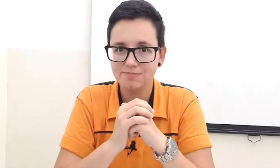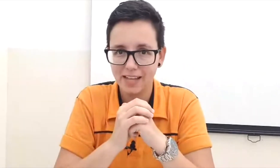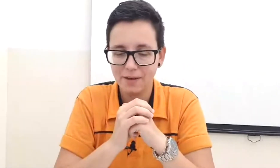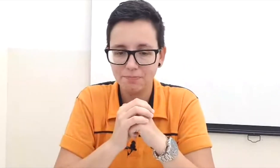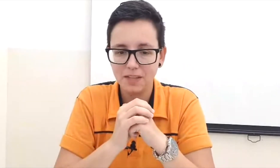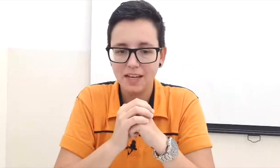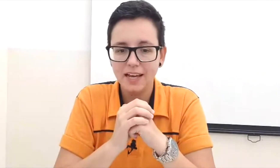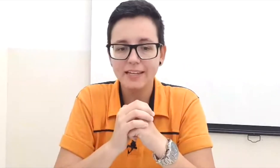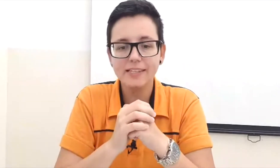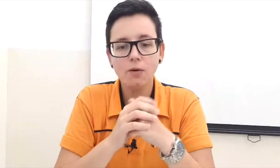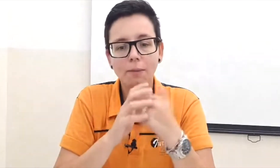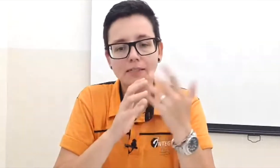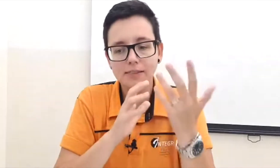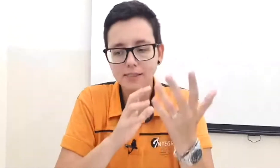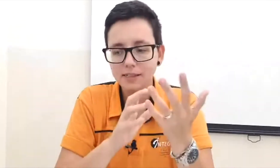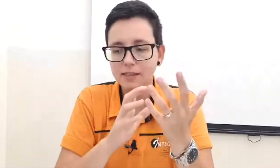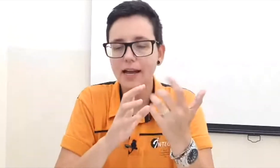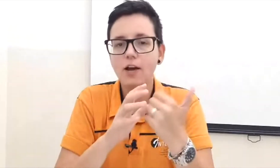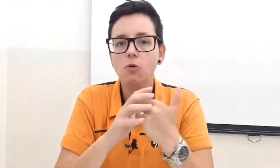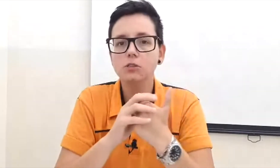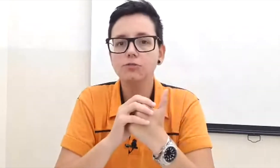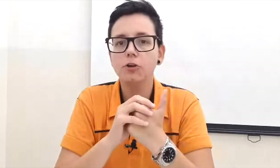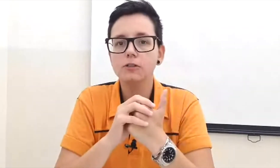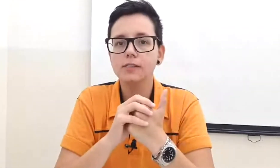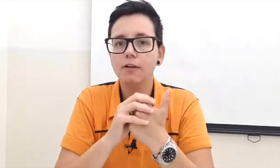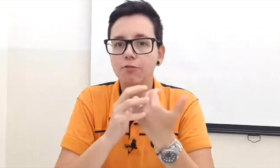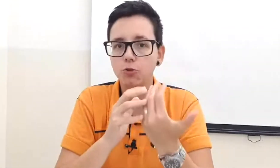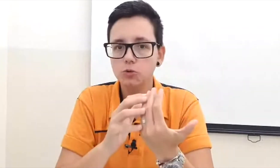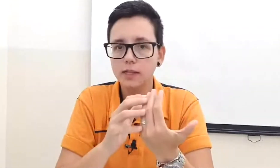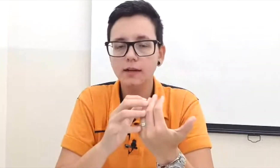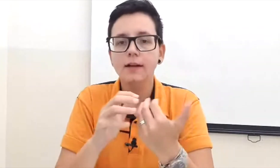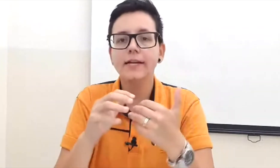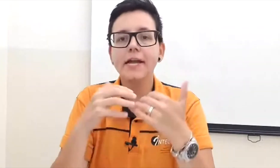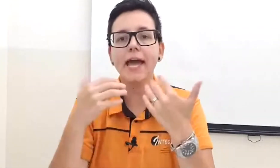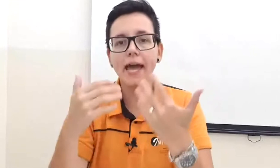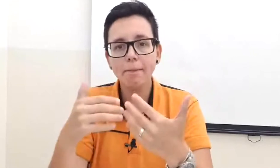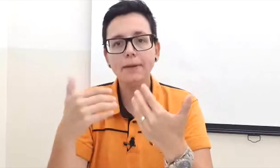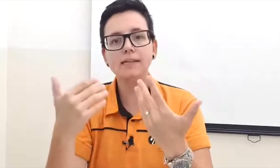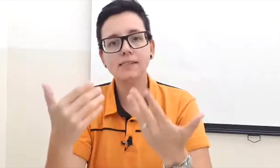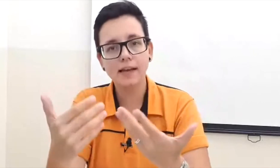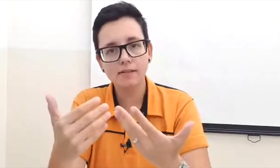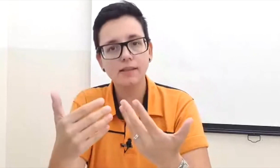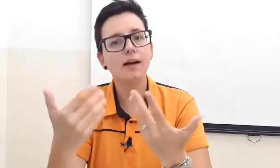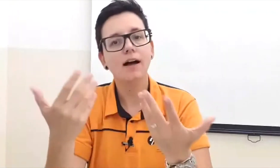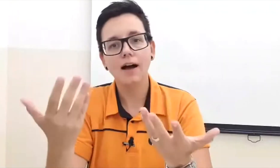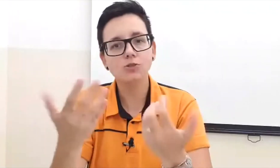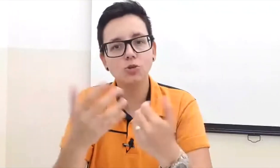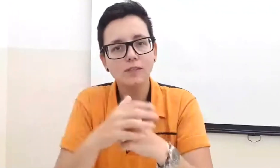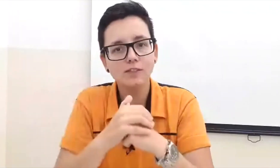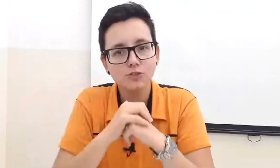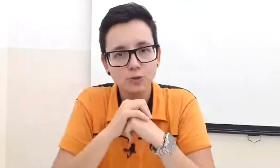né? Então, a maçã é como se fosse a fruta que representa as outras